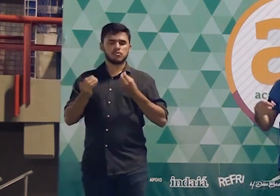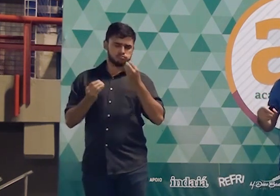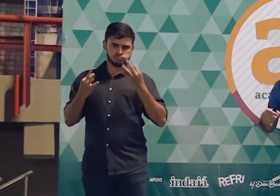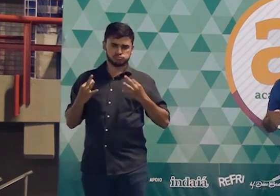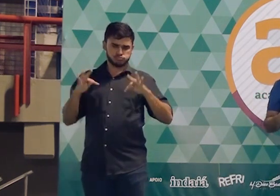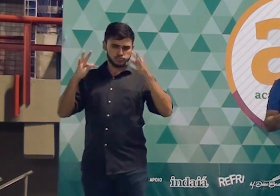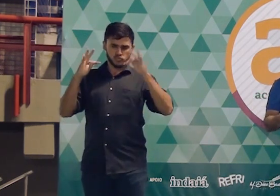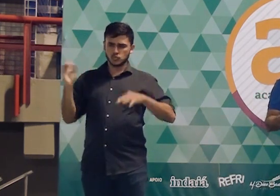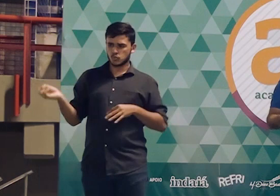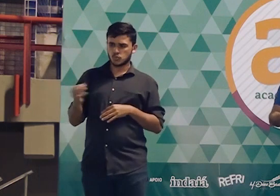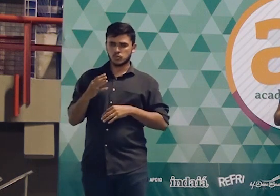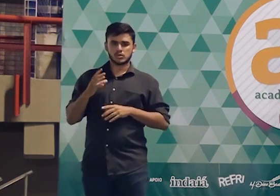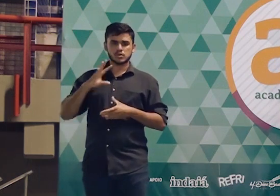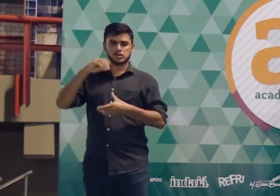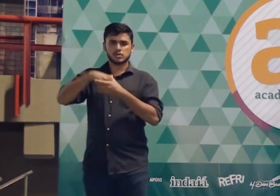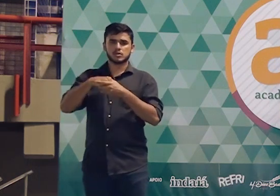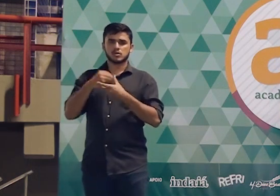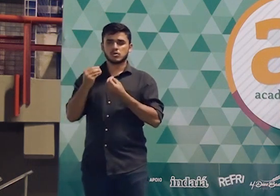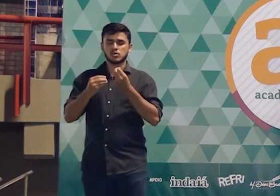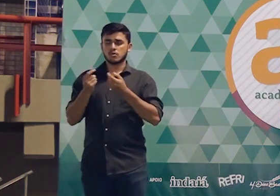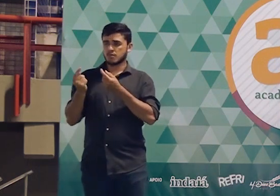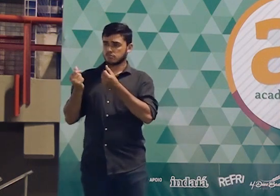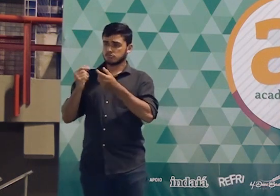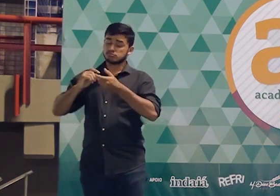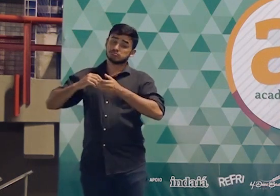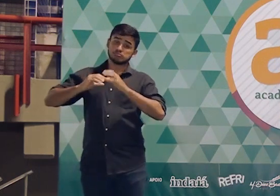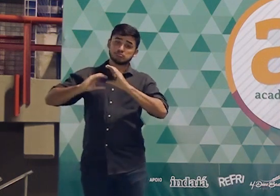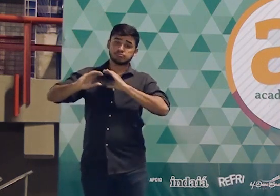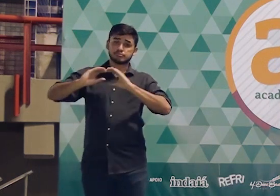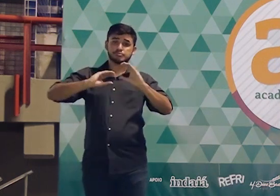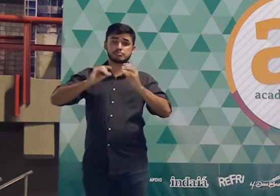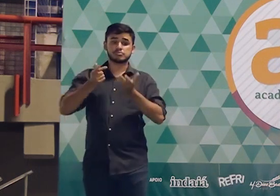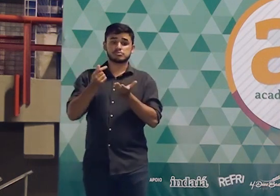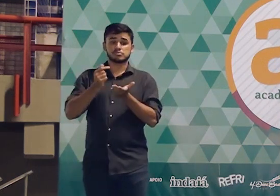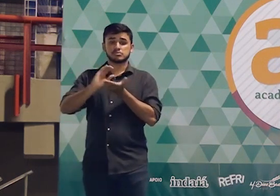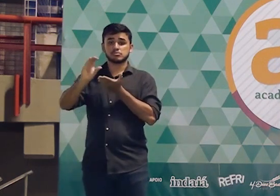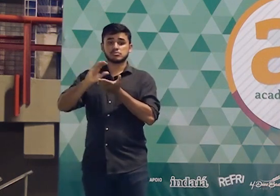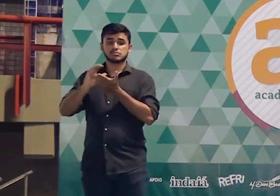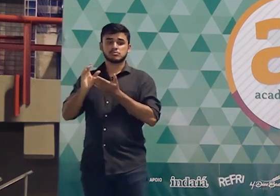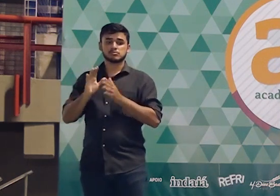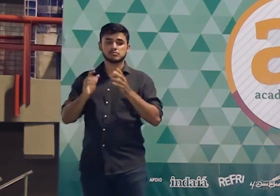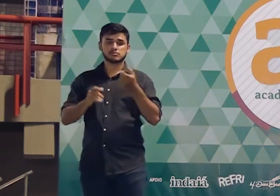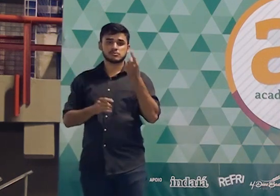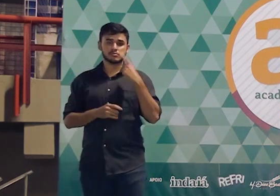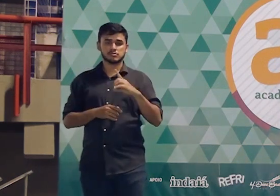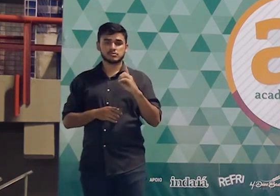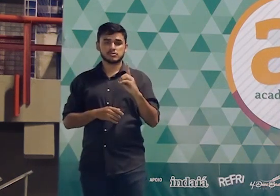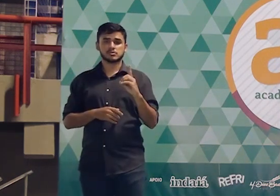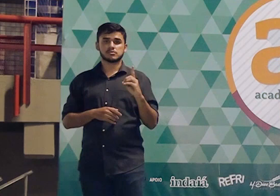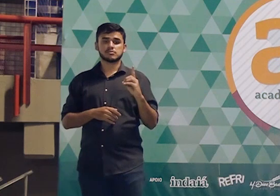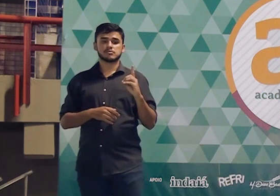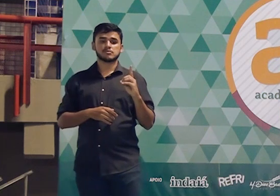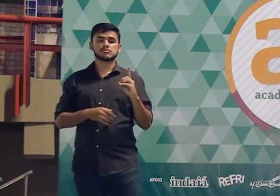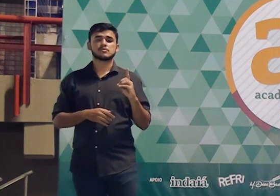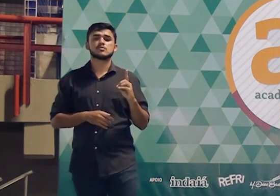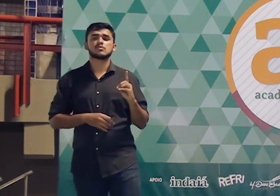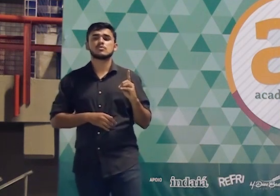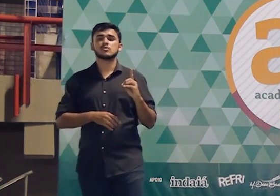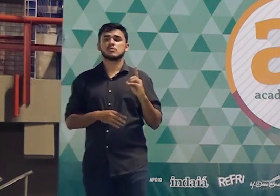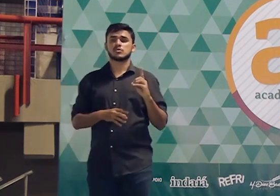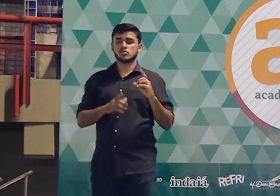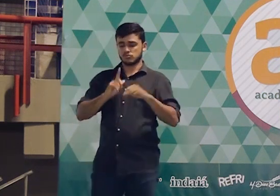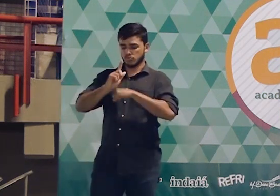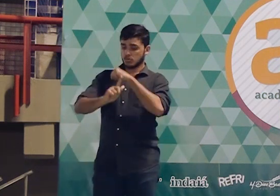as modificações na estrutura produtiva. Eu não sei, mas vamos ver o item D. A emergência